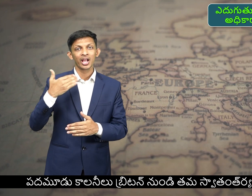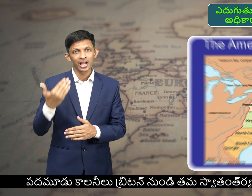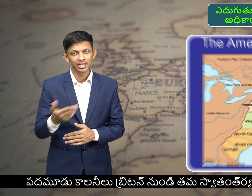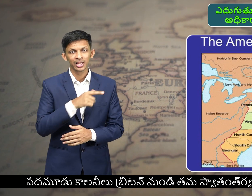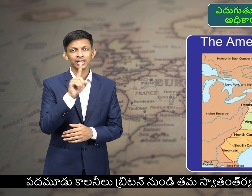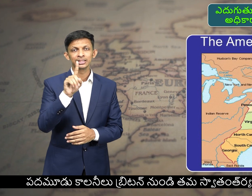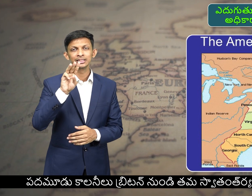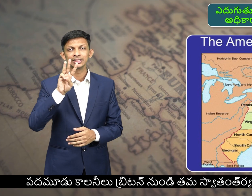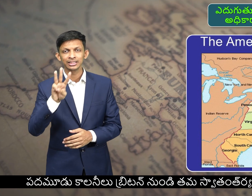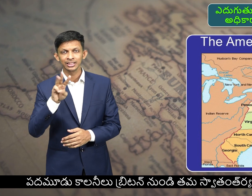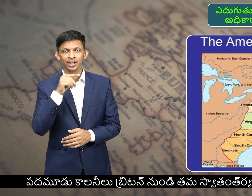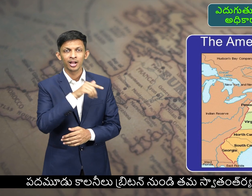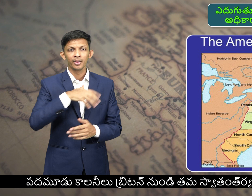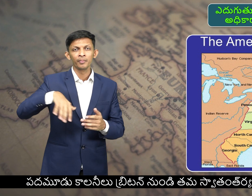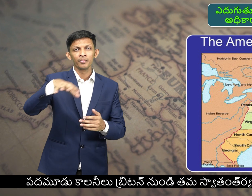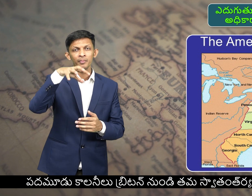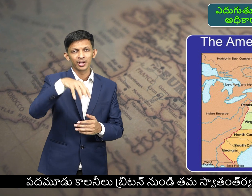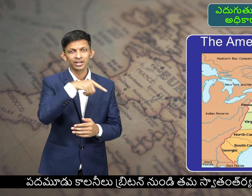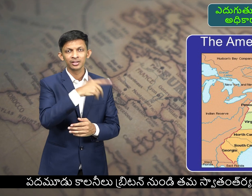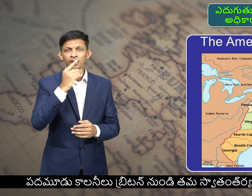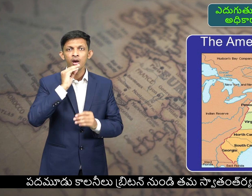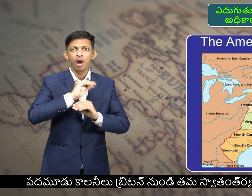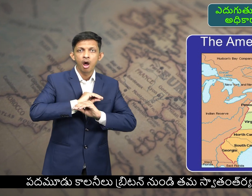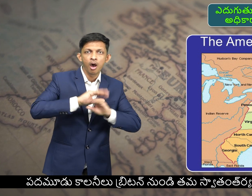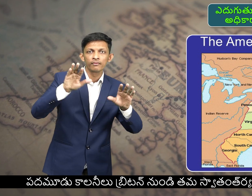పదమూడు కాలనీలు బ్రిటన్ నుండి తమ స్వాతంత్రం ప్రకటించిన తరువాత